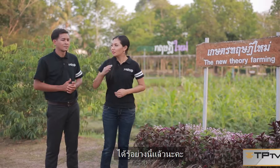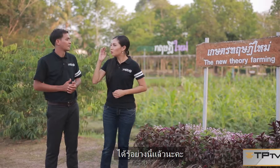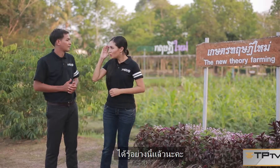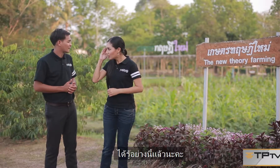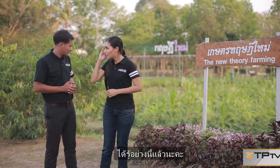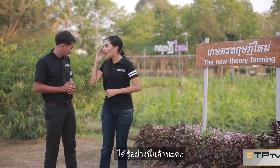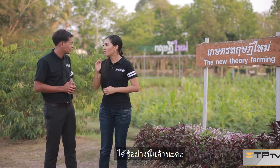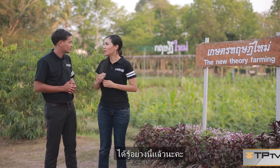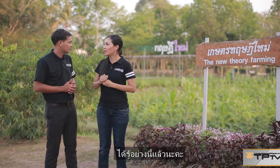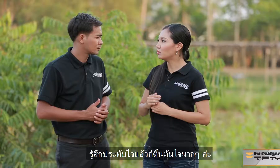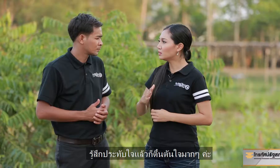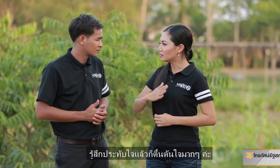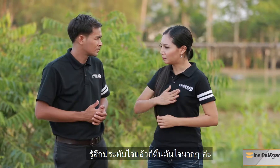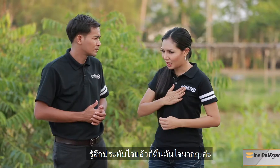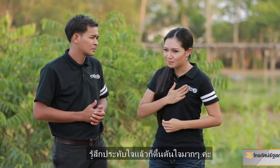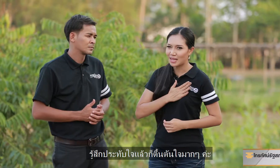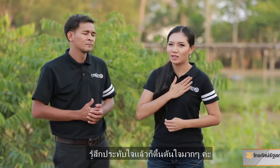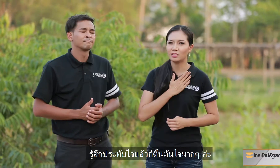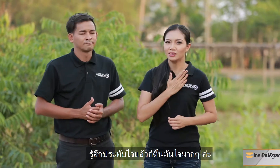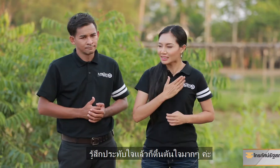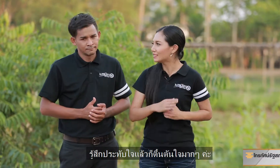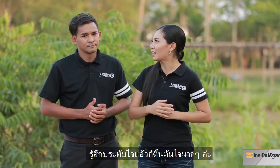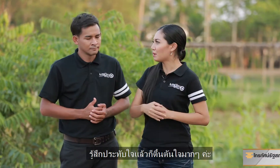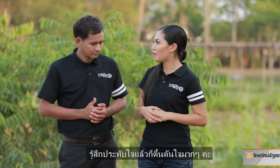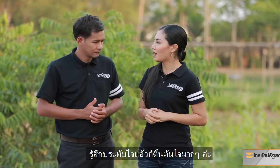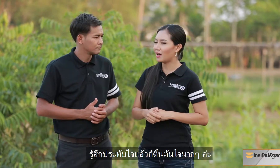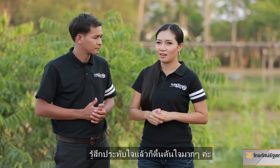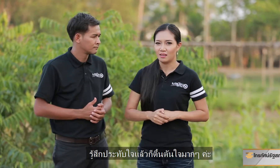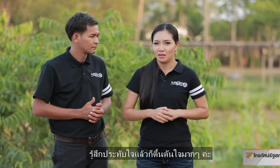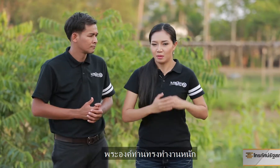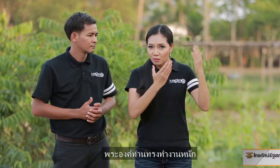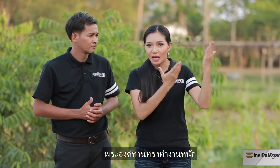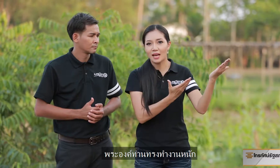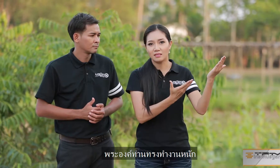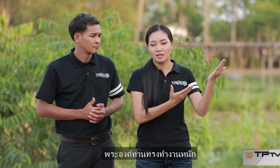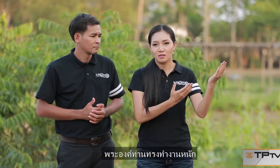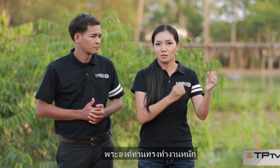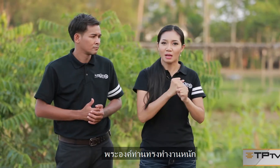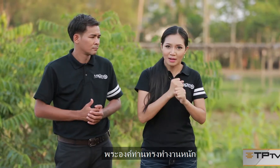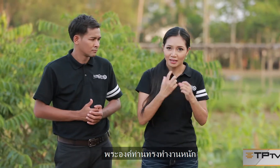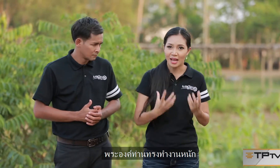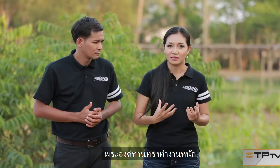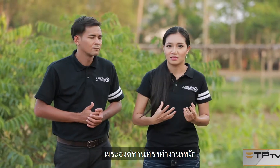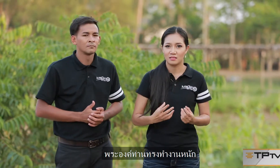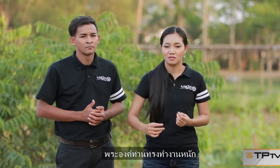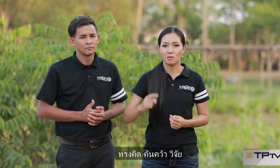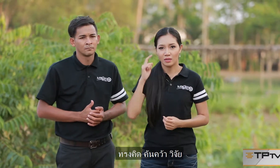ได้รู้อย่างนี้แล้วนะคะรู้สึกประทับใจแล้วก็ตื่นตันใจมากๆค่ะพระองค์ท่านทรงทำงานหนักทรงคิ